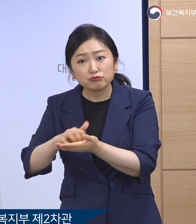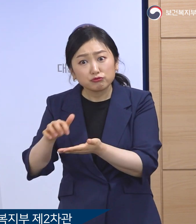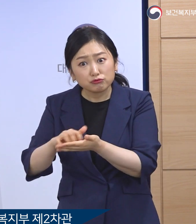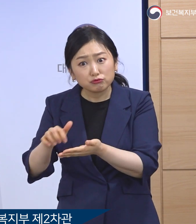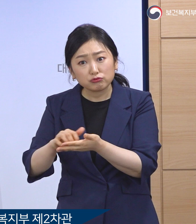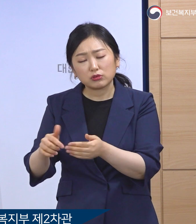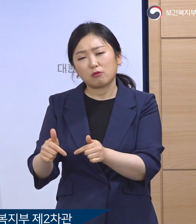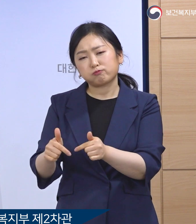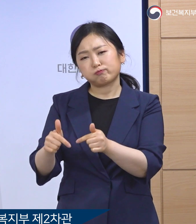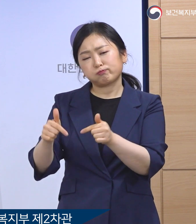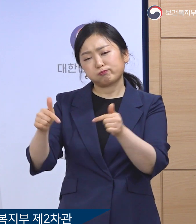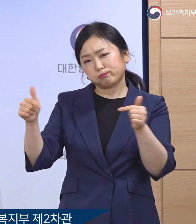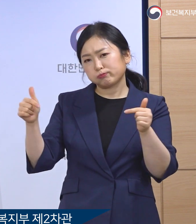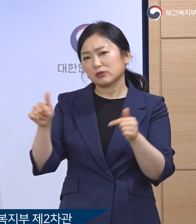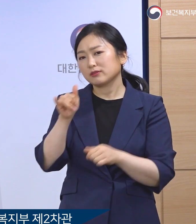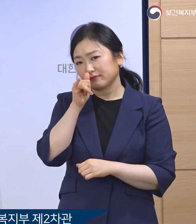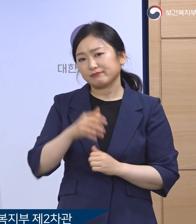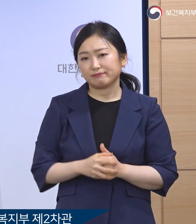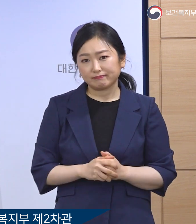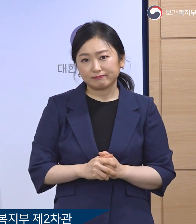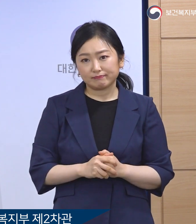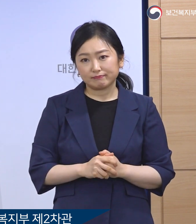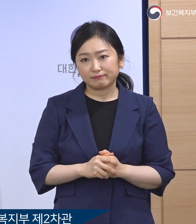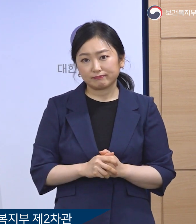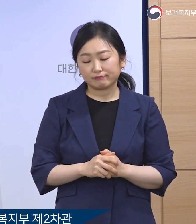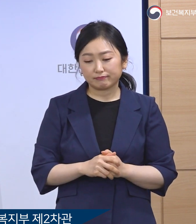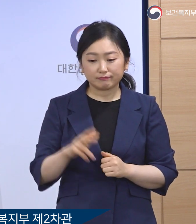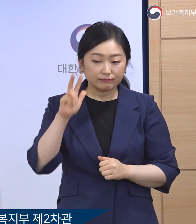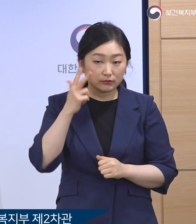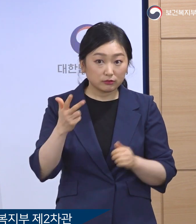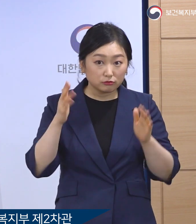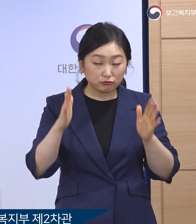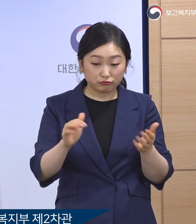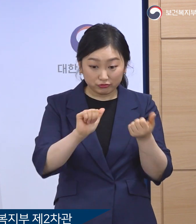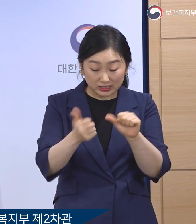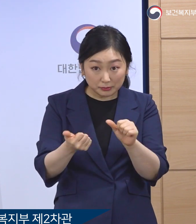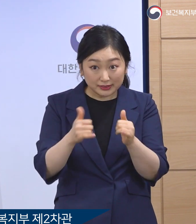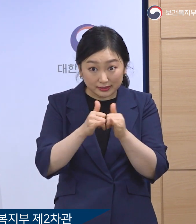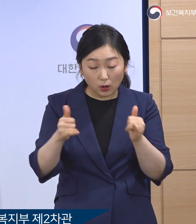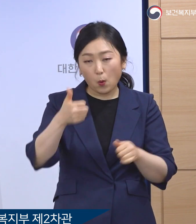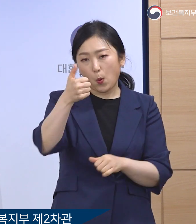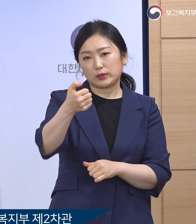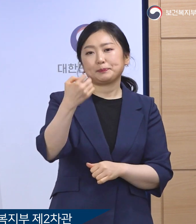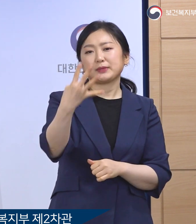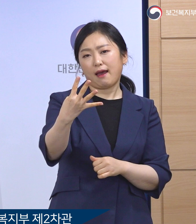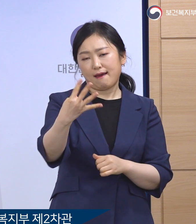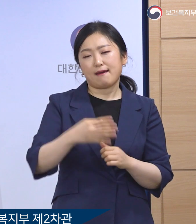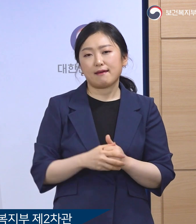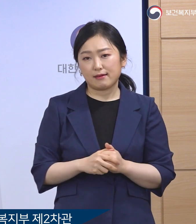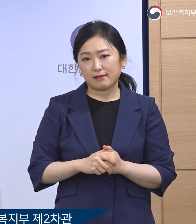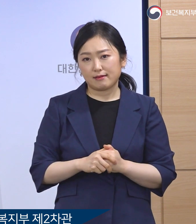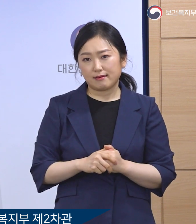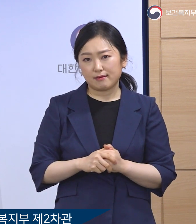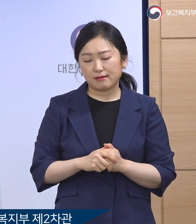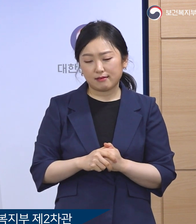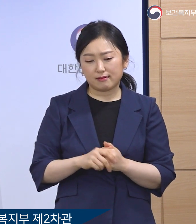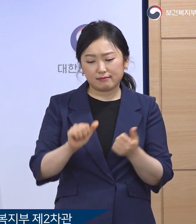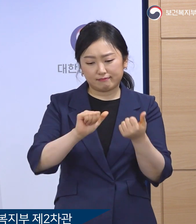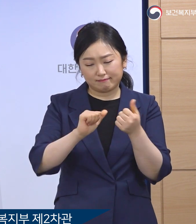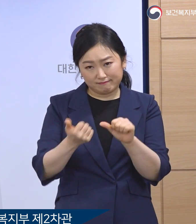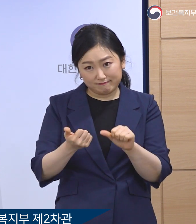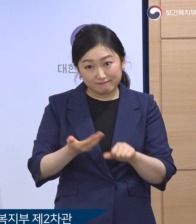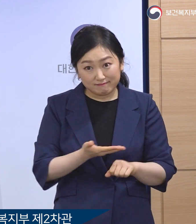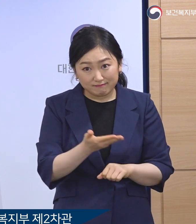점차 증가하고 있습니다. 지난주 사망자는 54명입니다. 유명을